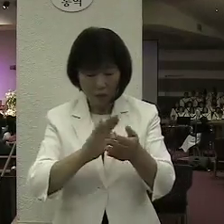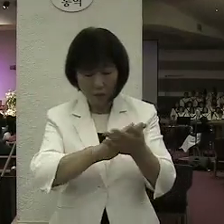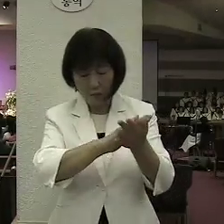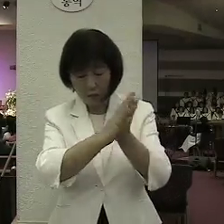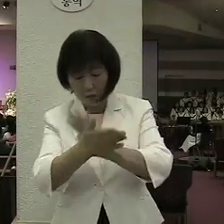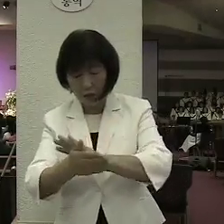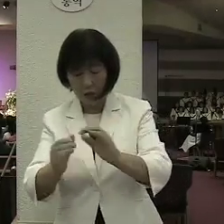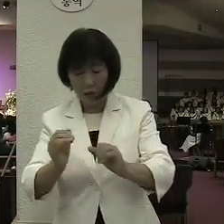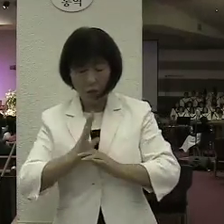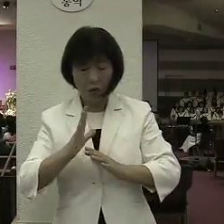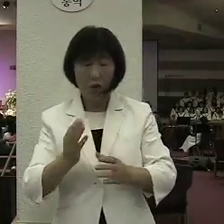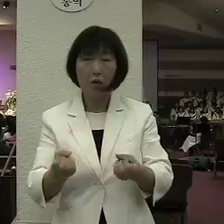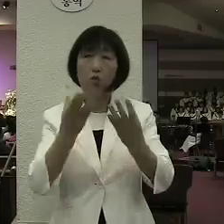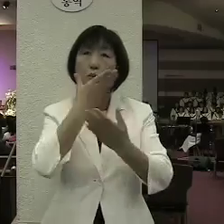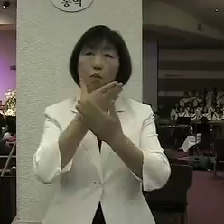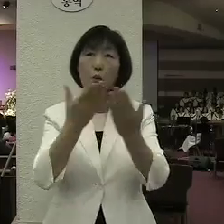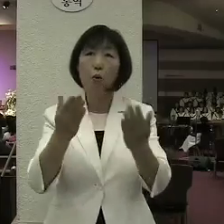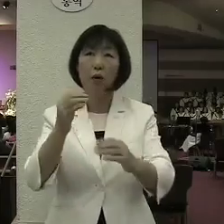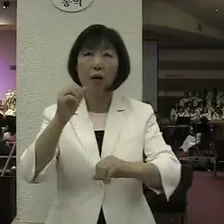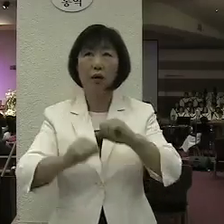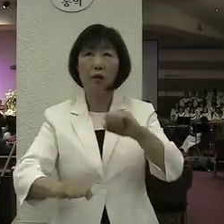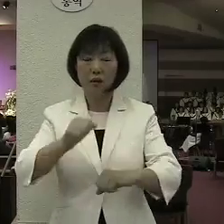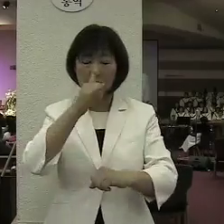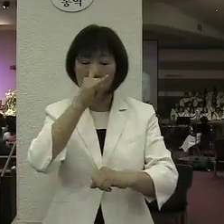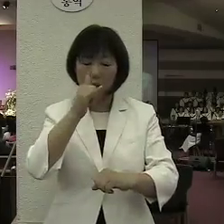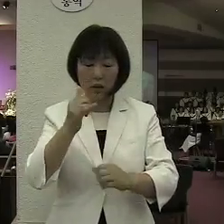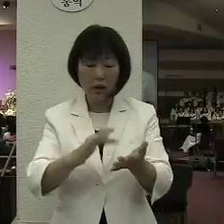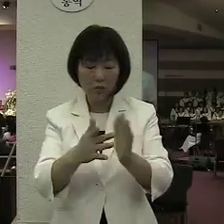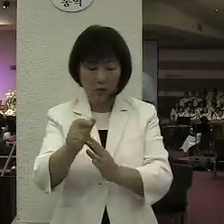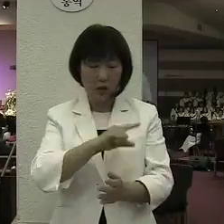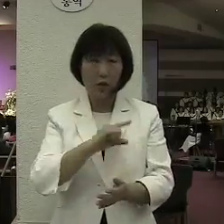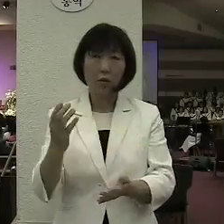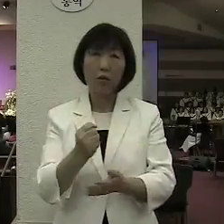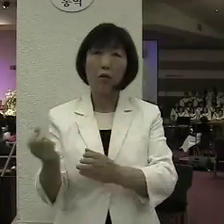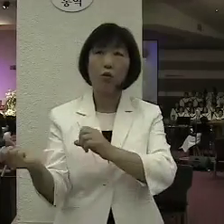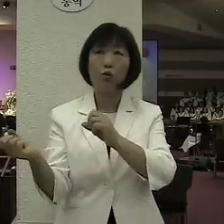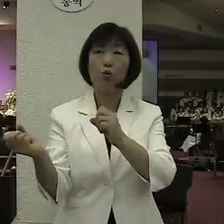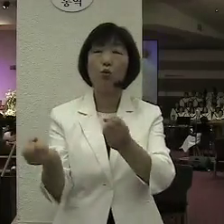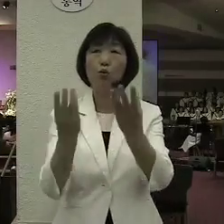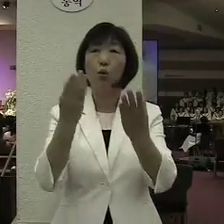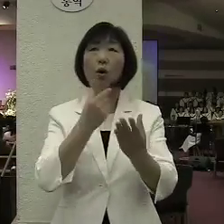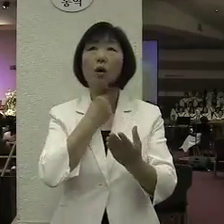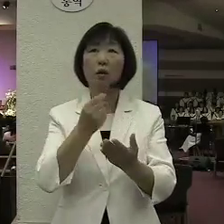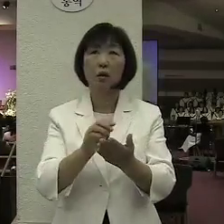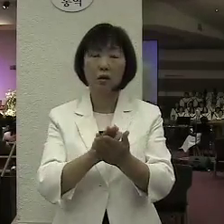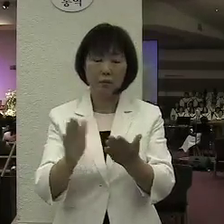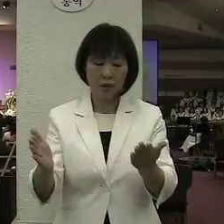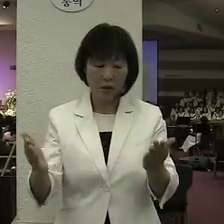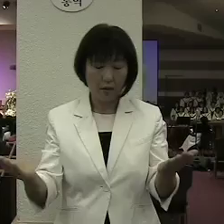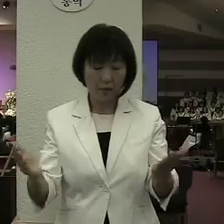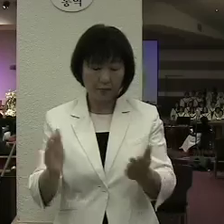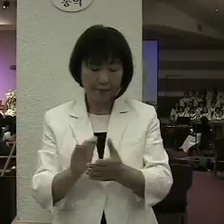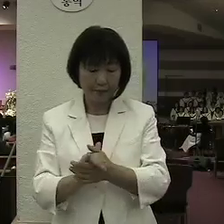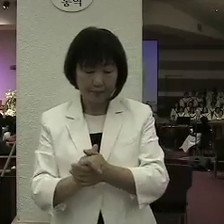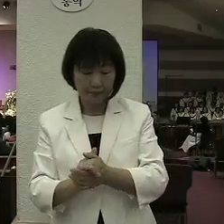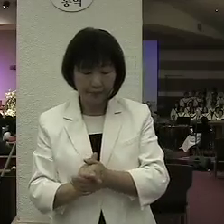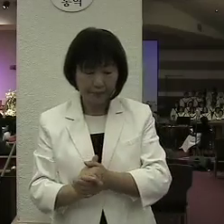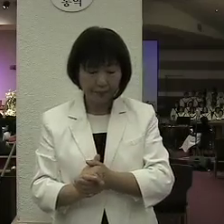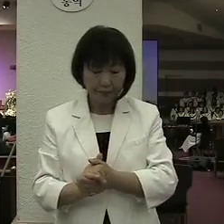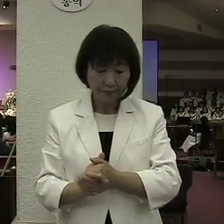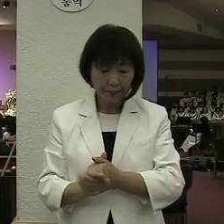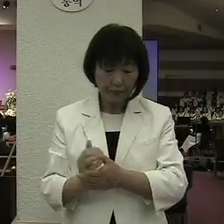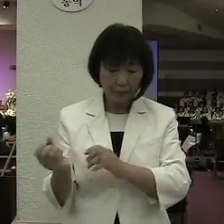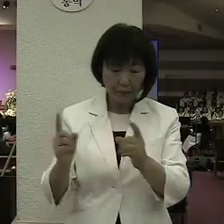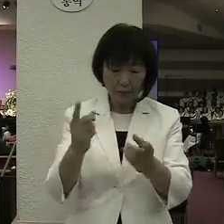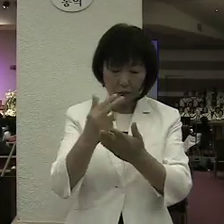오른손에서 그 인공으로 완전히 묶여 있었던 하나님의 그 구원의 좋은 소식을 떼어서